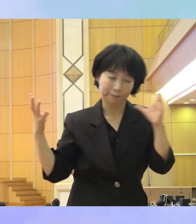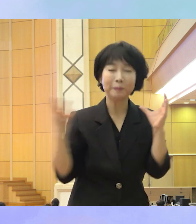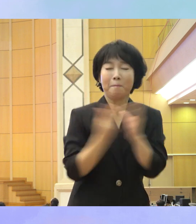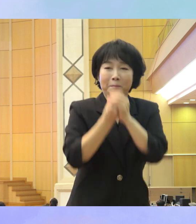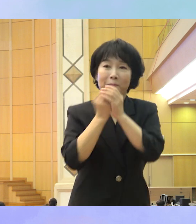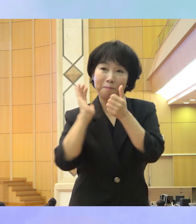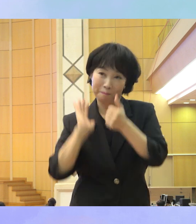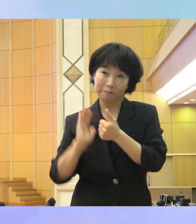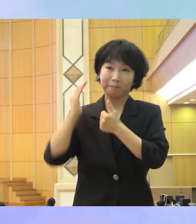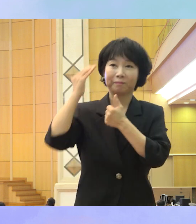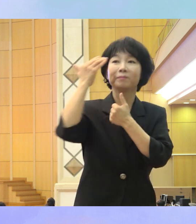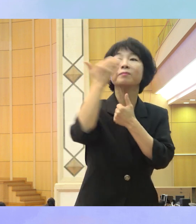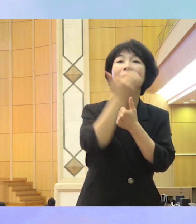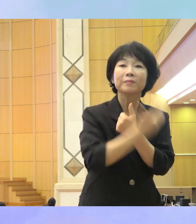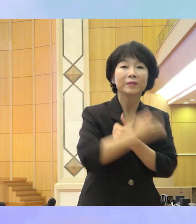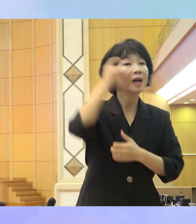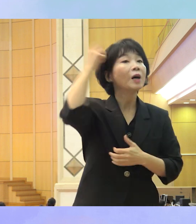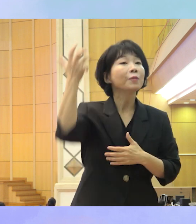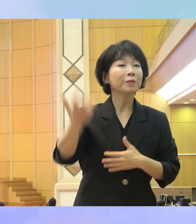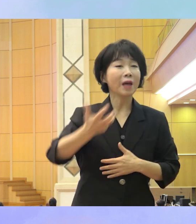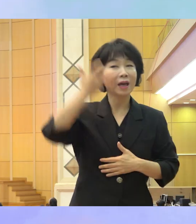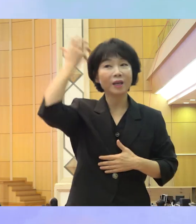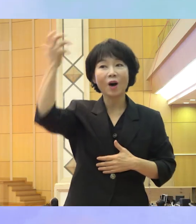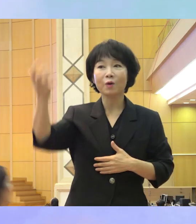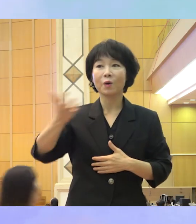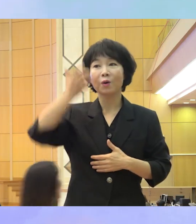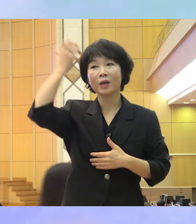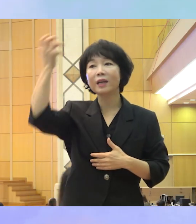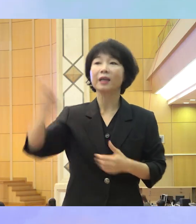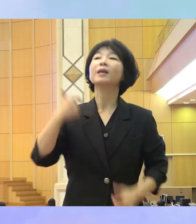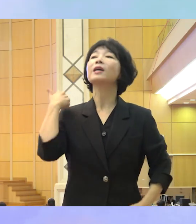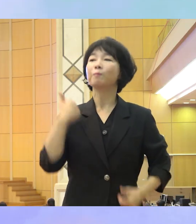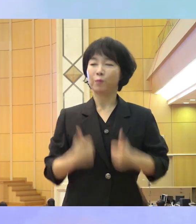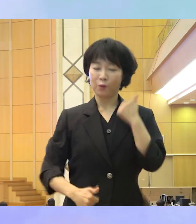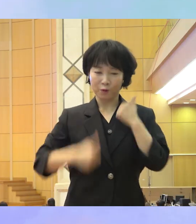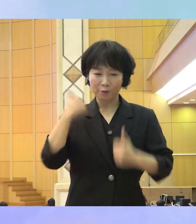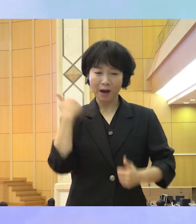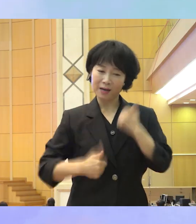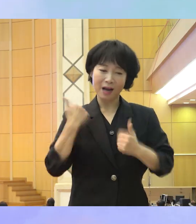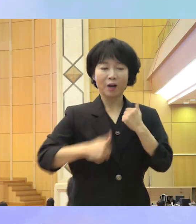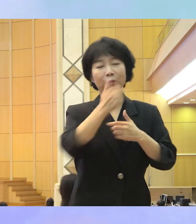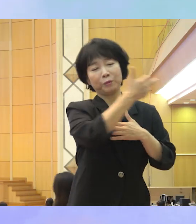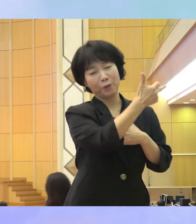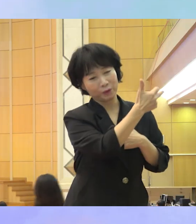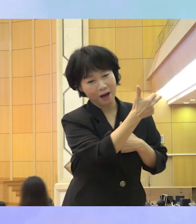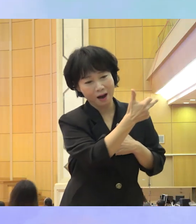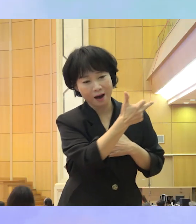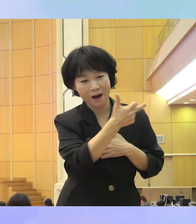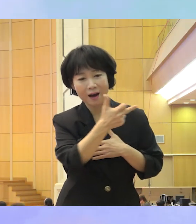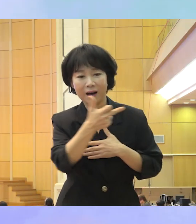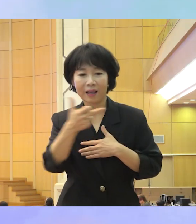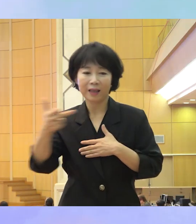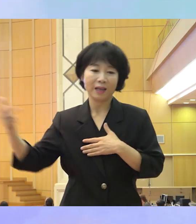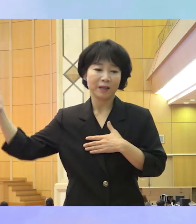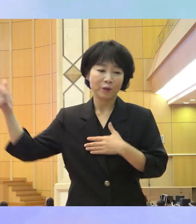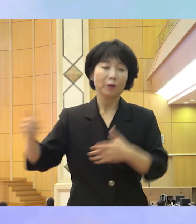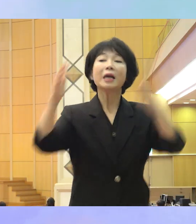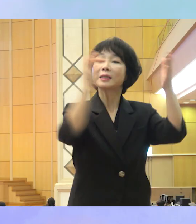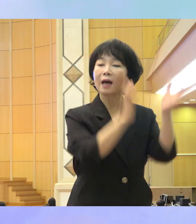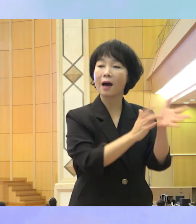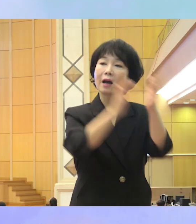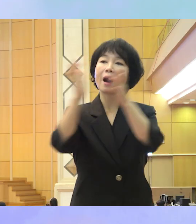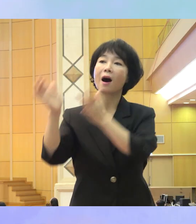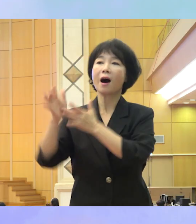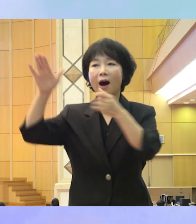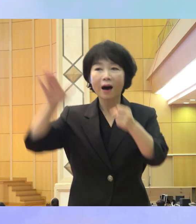물결에 온전히 쌓여서 내 영혼. 마지막으로 찬양하시겠습니다. 예수의 사랑,